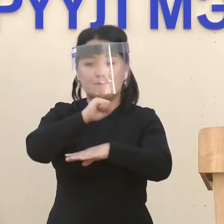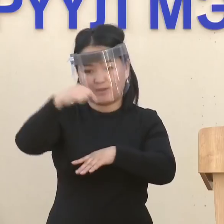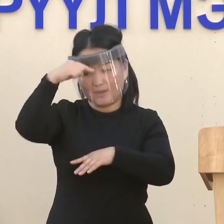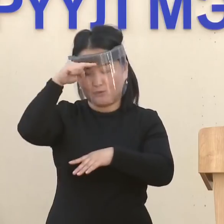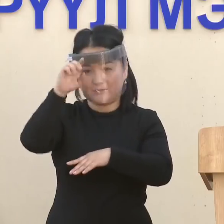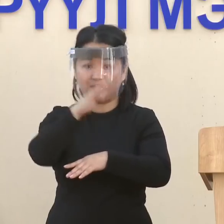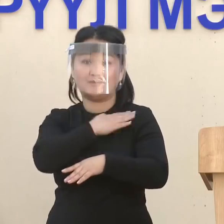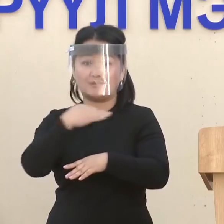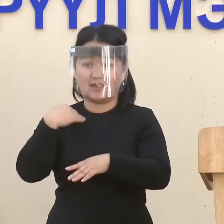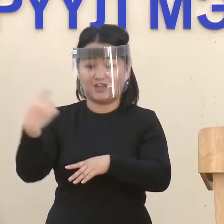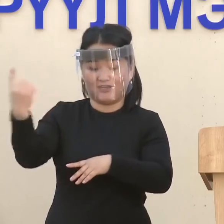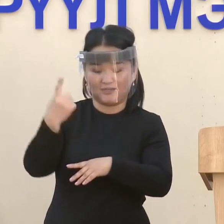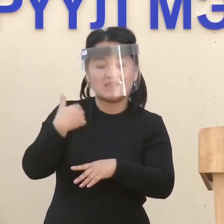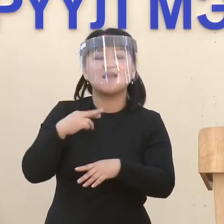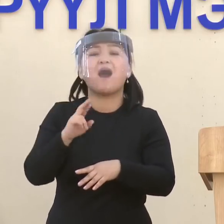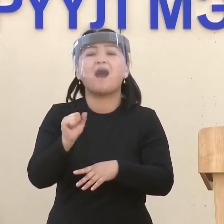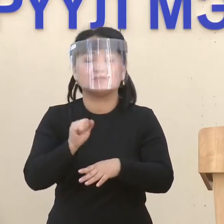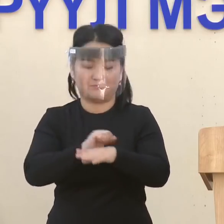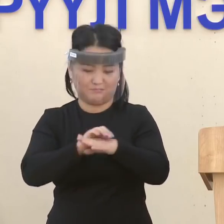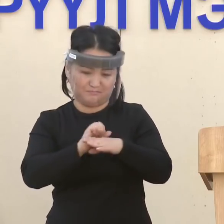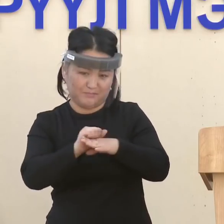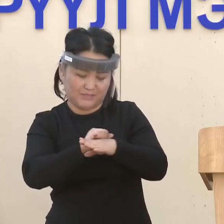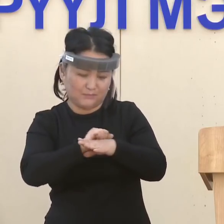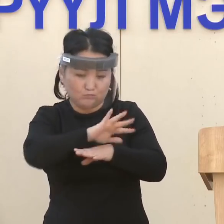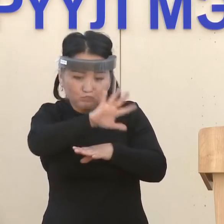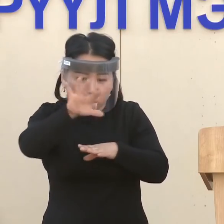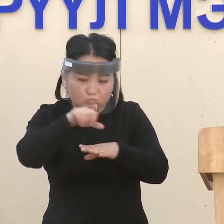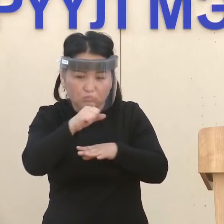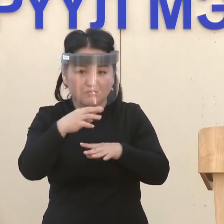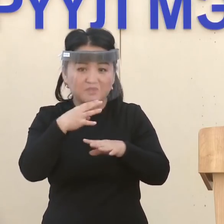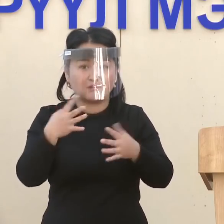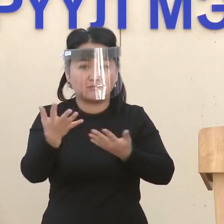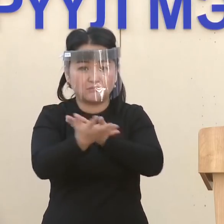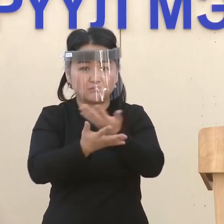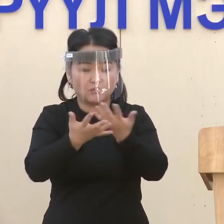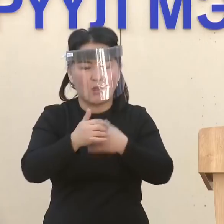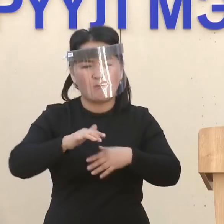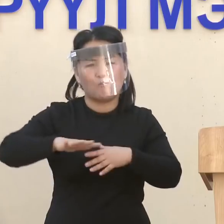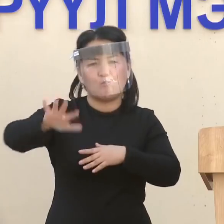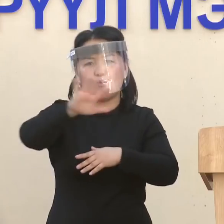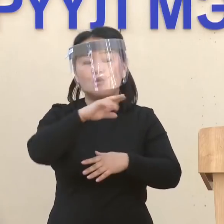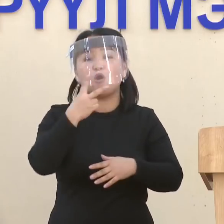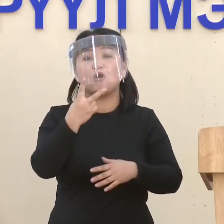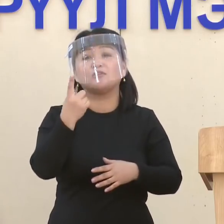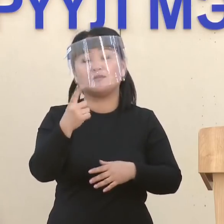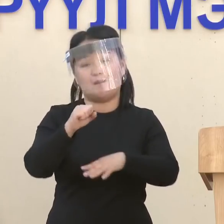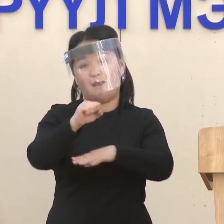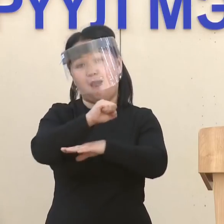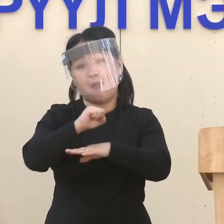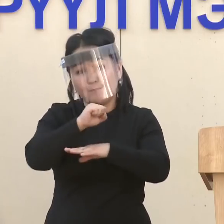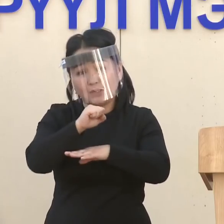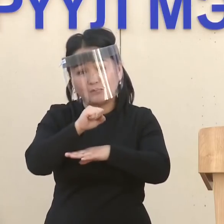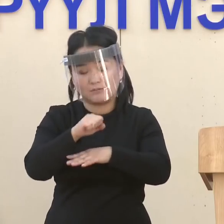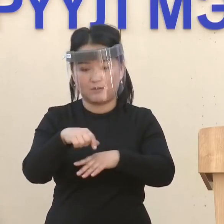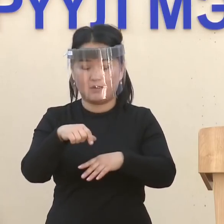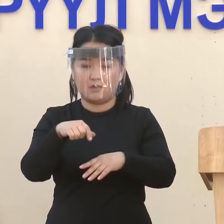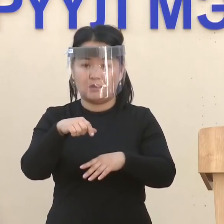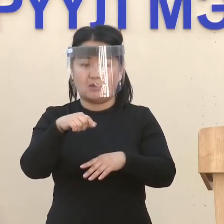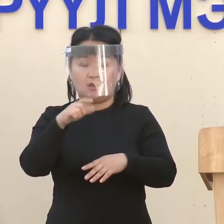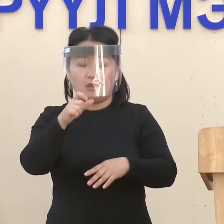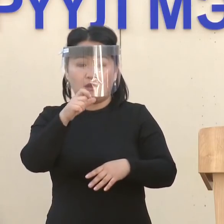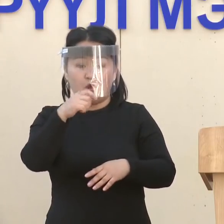бас ярьсан. За энд нэг таатай мэдээ хэлэхэд манай ихэнх аймагуд бол коронавирус халдвартай өвчтнүүдийг өөрийнхөө аймагт одоо эмчилье гэсэн